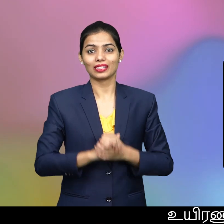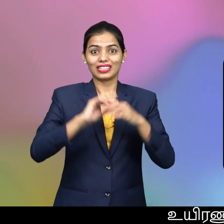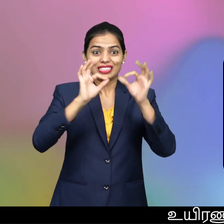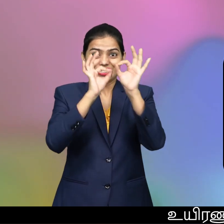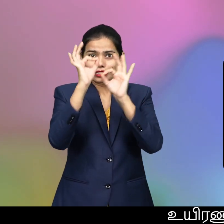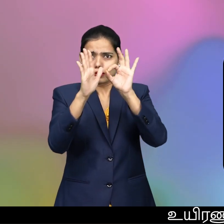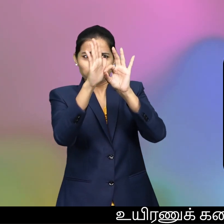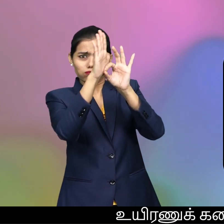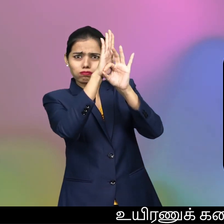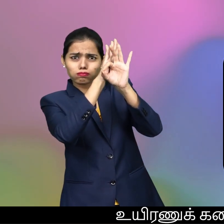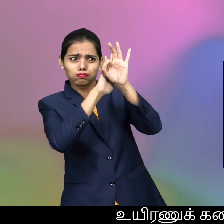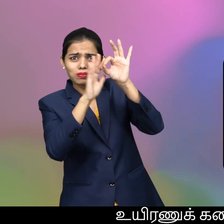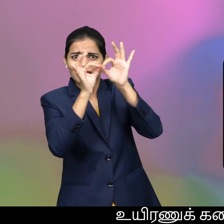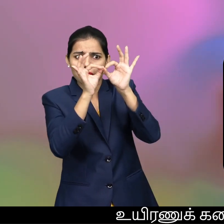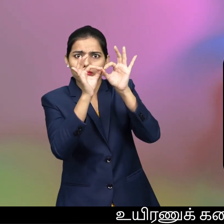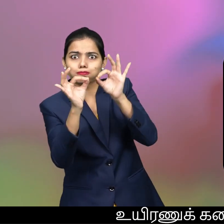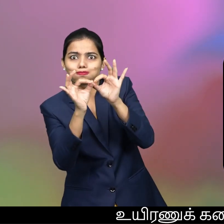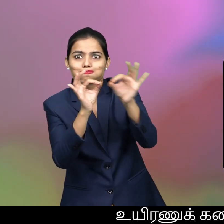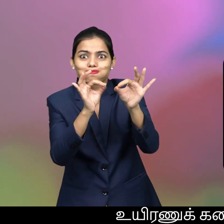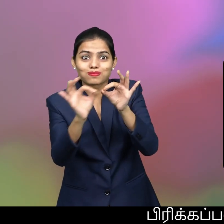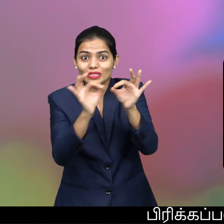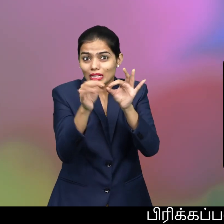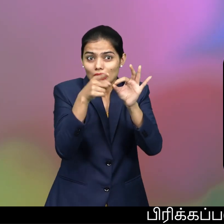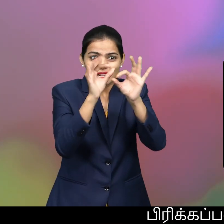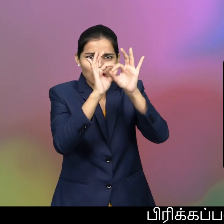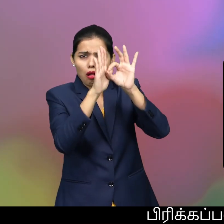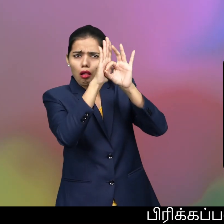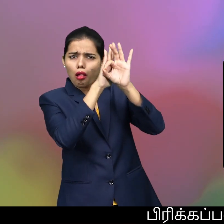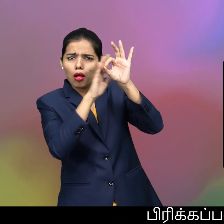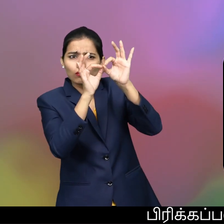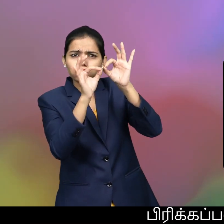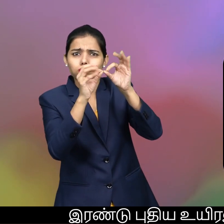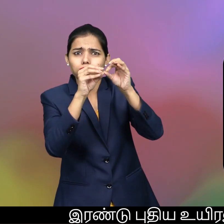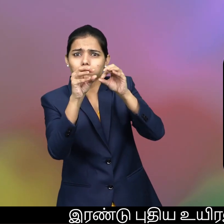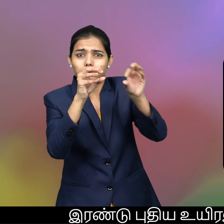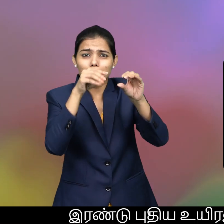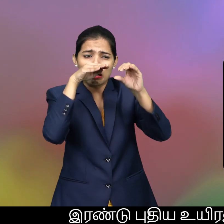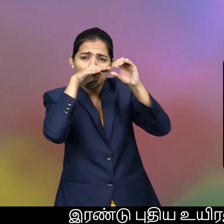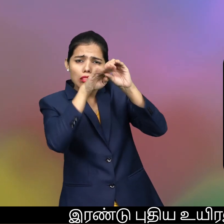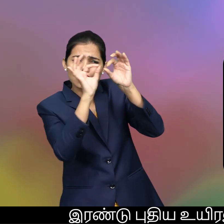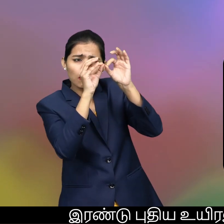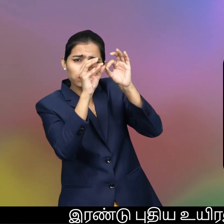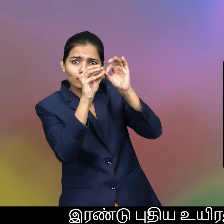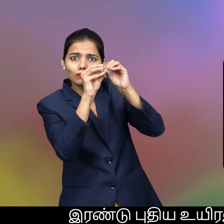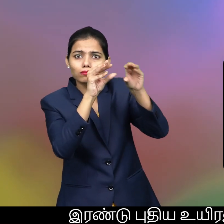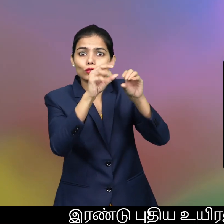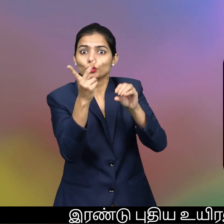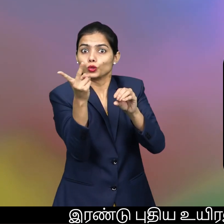உயிரணு கணிகம் உயிரணு கணிக பகுப்புகளால் பிரிக்கப்படுகிறது மற்றும் இரண்டு புதிய உயிரணுக்கள் உருவாகின்றன.